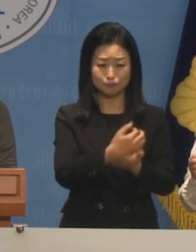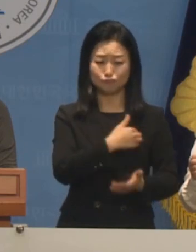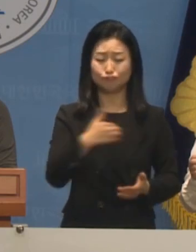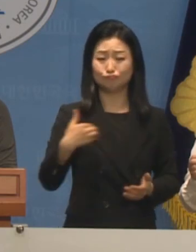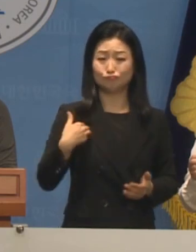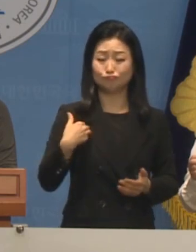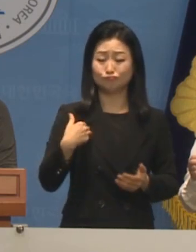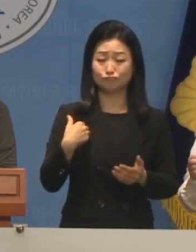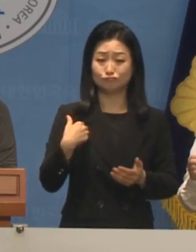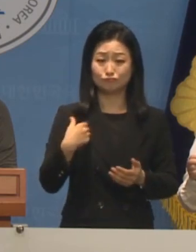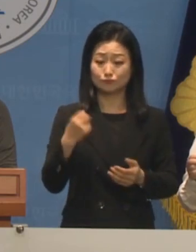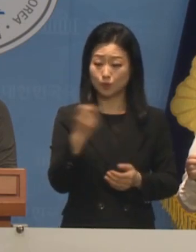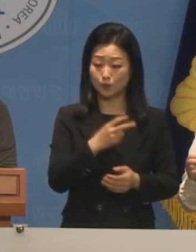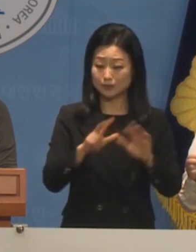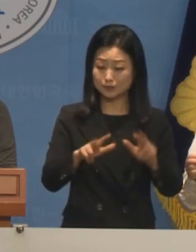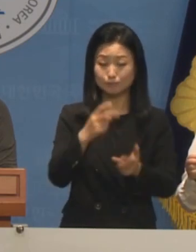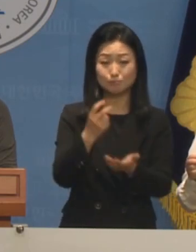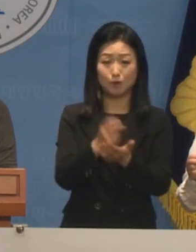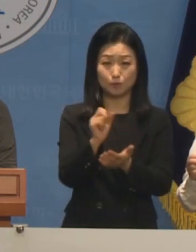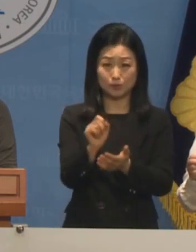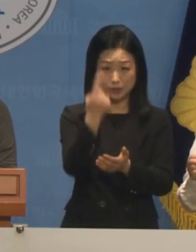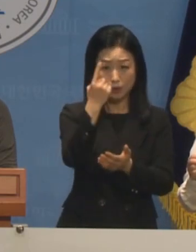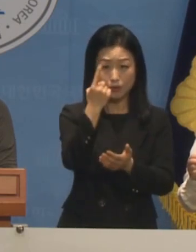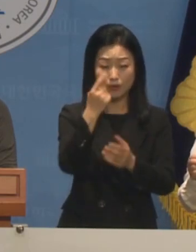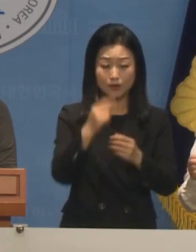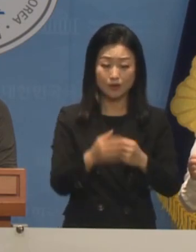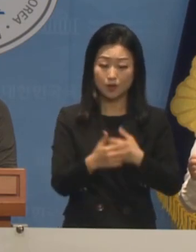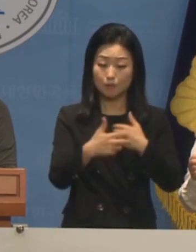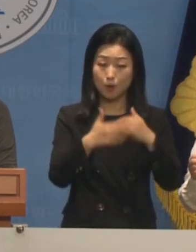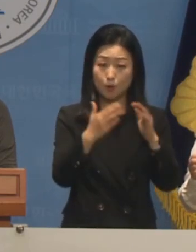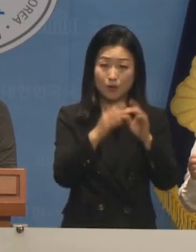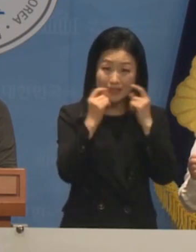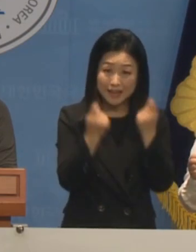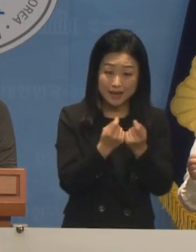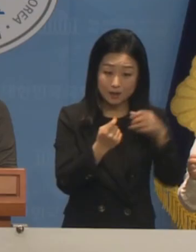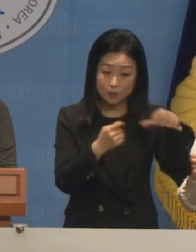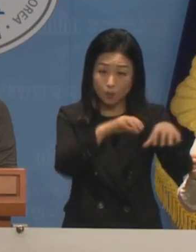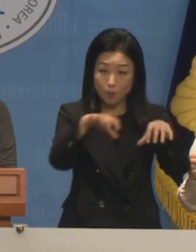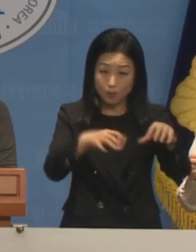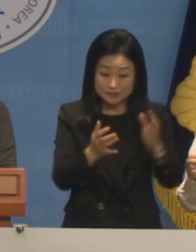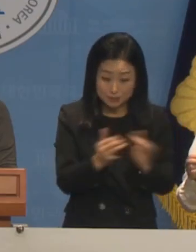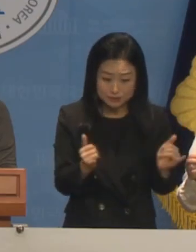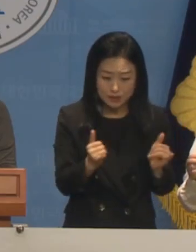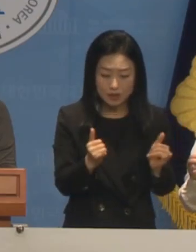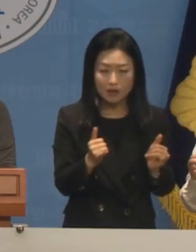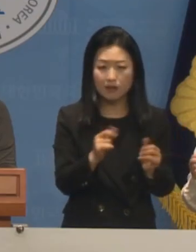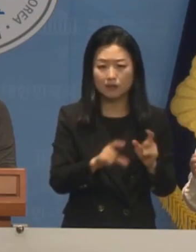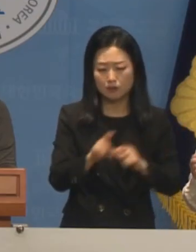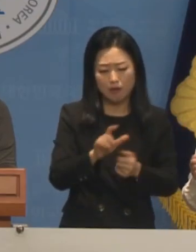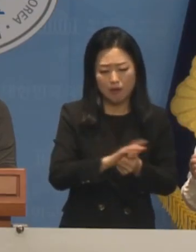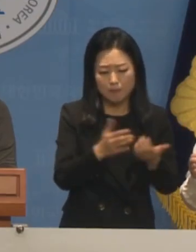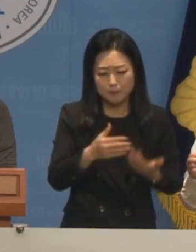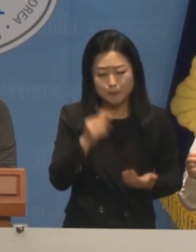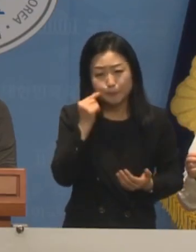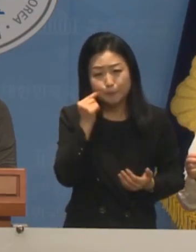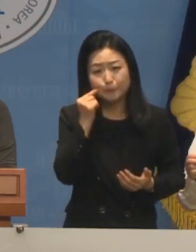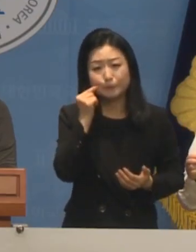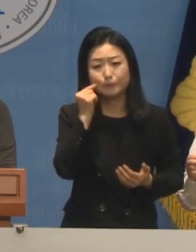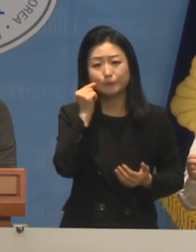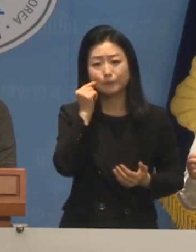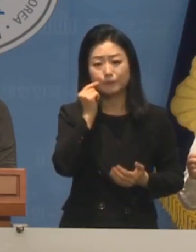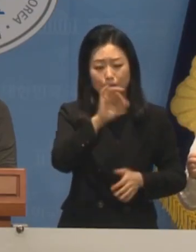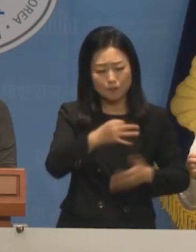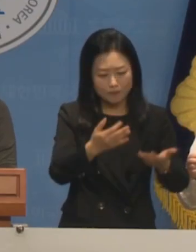뿐더러 현행 법률로 인해 소규모 기간의 보건 의료 노동자들은 더욱 고립되고 있으며 같은